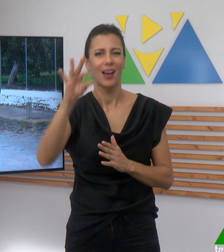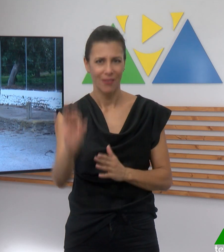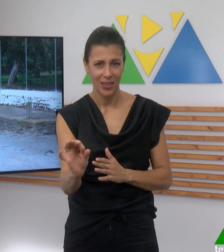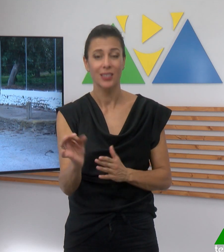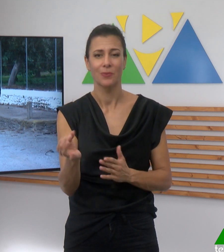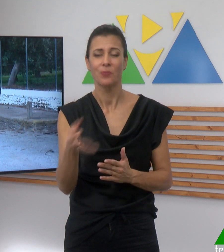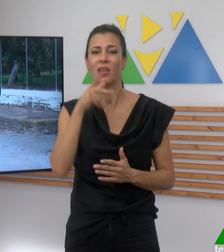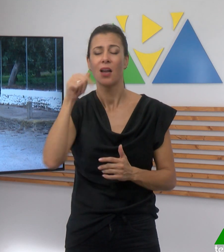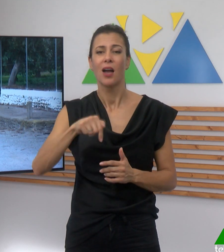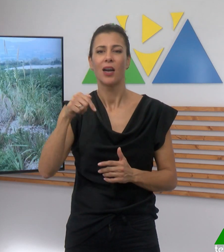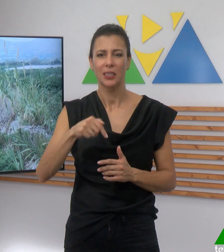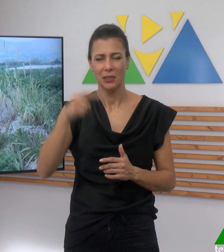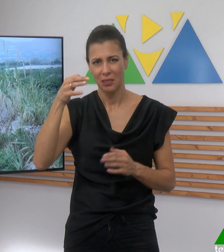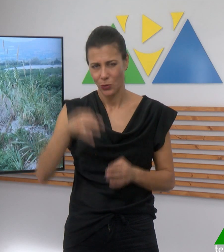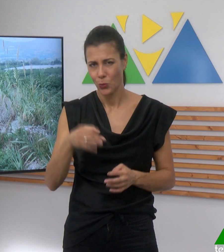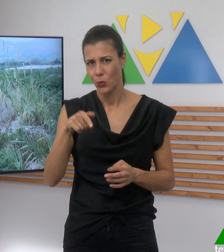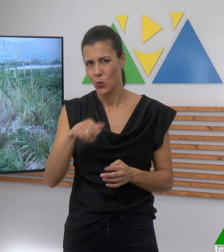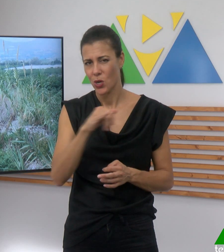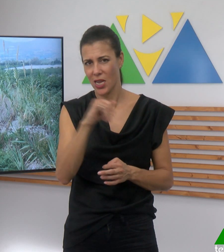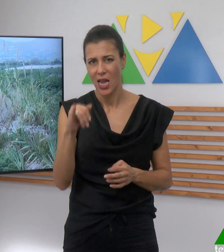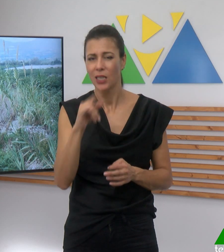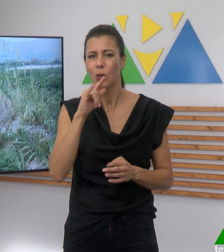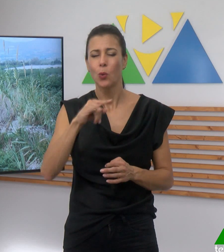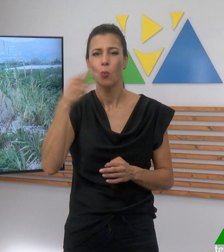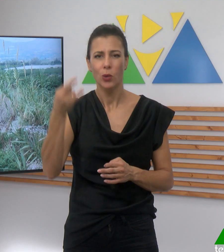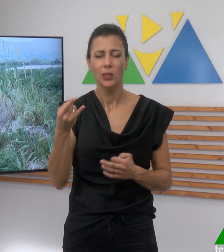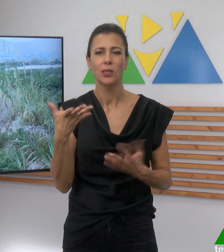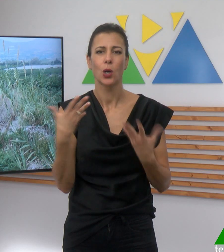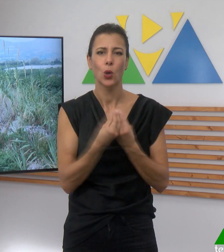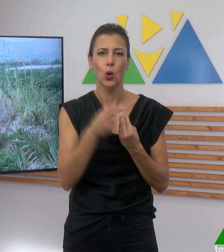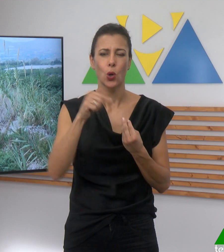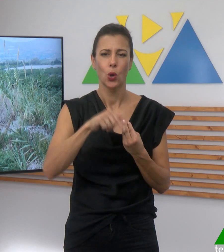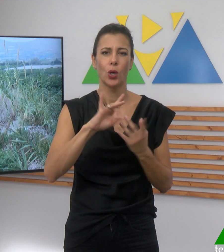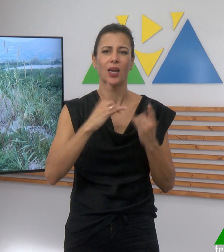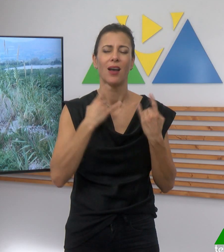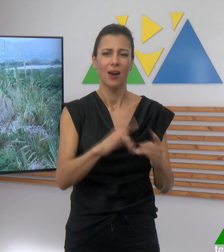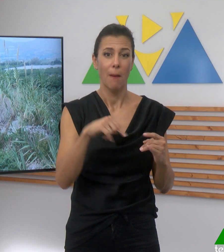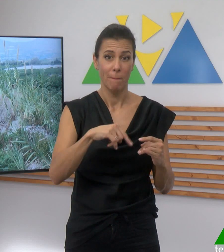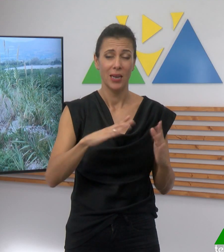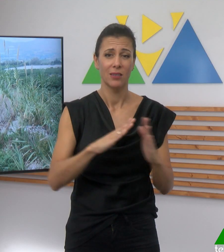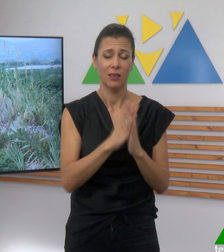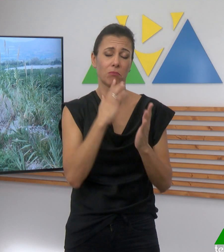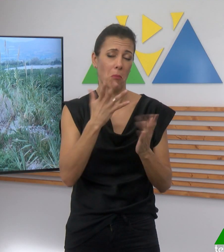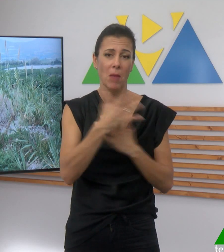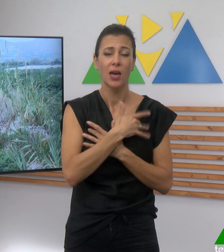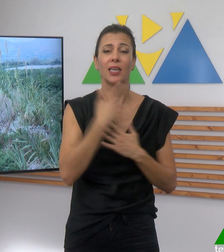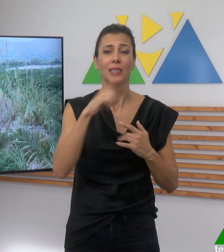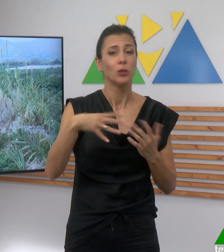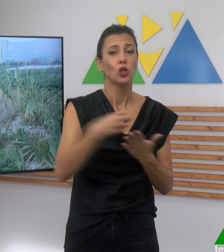tabla aquí estaría ese ese ese puente con esta rambla de Santa María que pasa por aquí actualmente y toda esta zona pues posiblemente